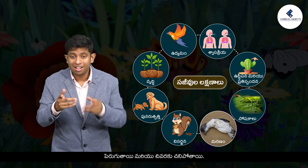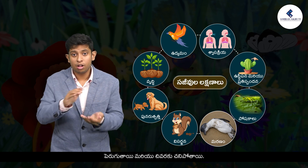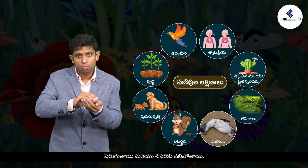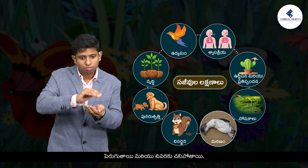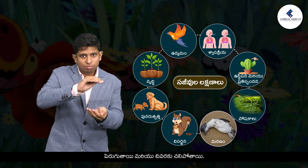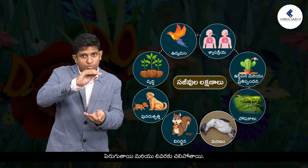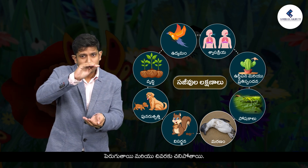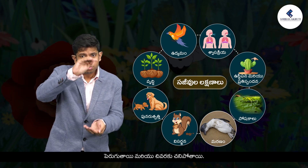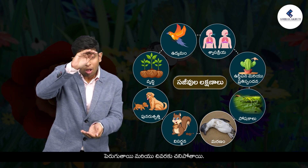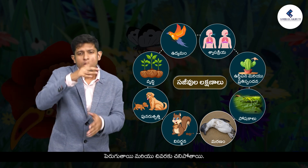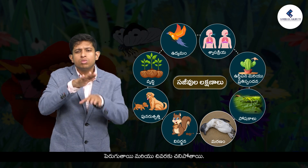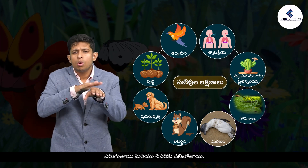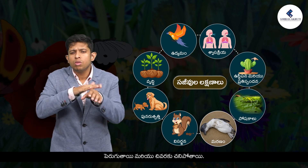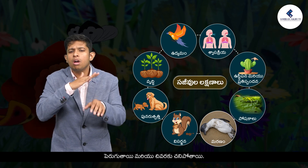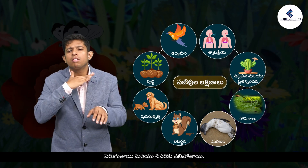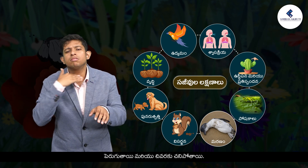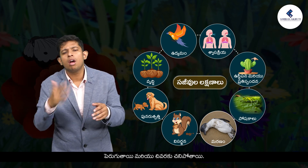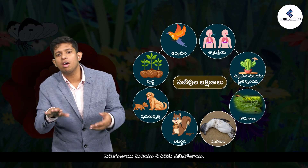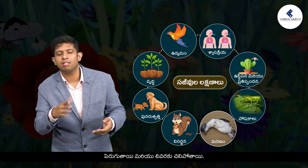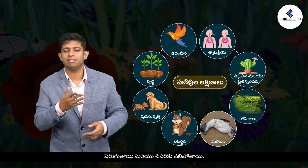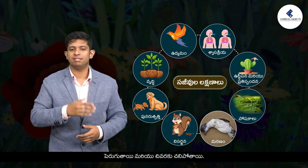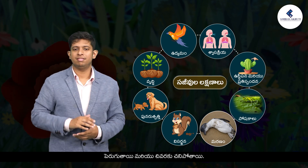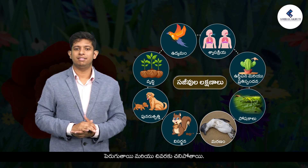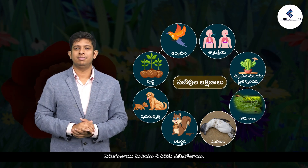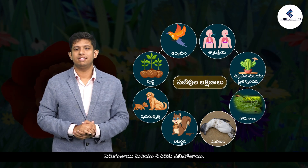పెరుగుతాయి మరియు చివరకు చనిపోతాయి.